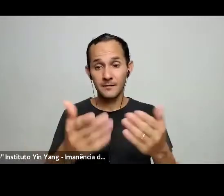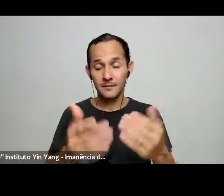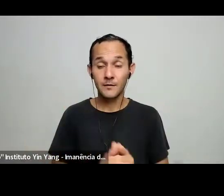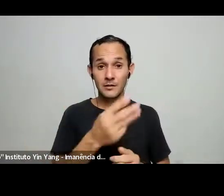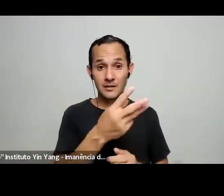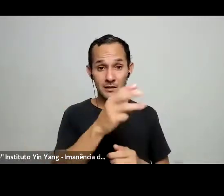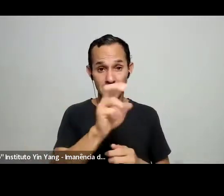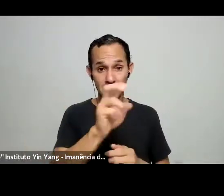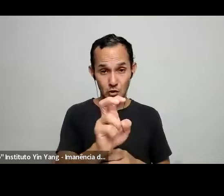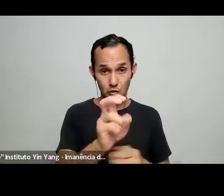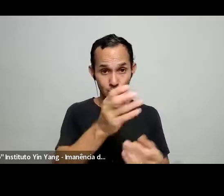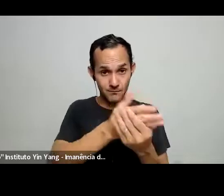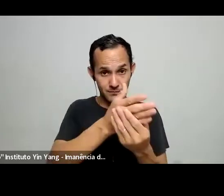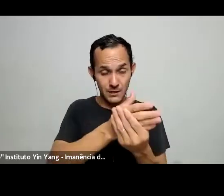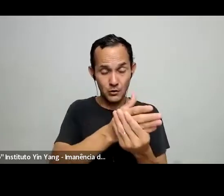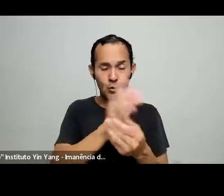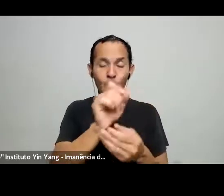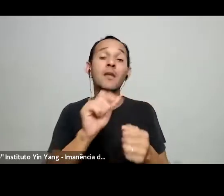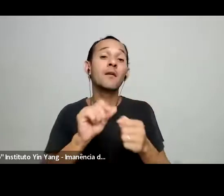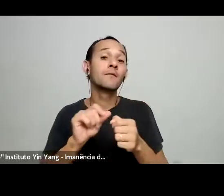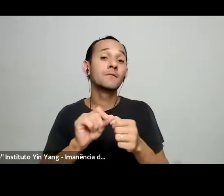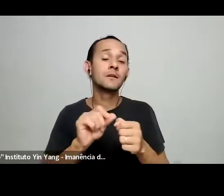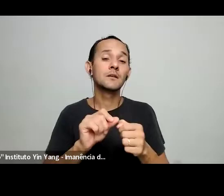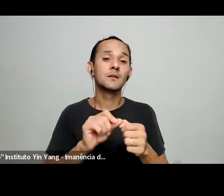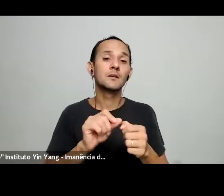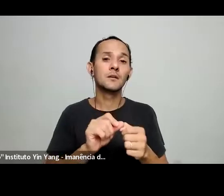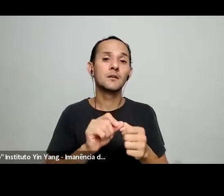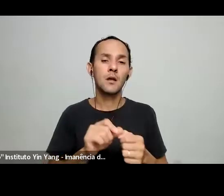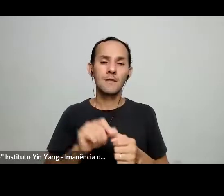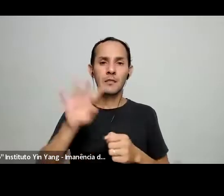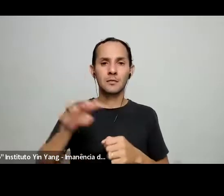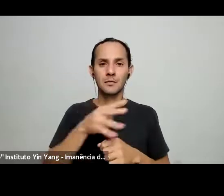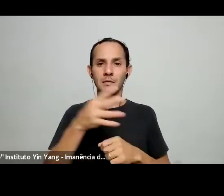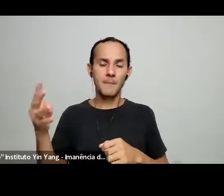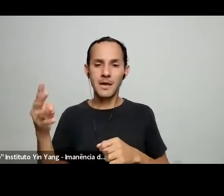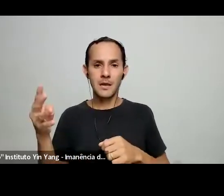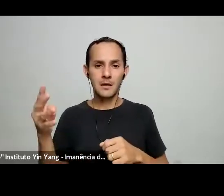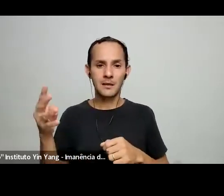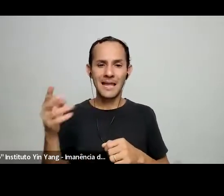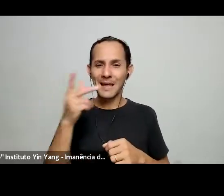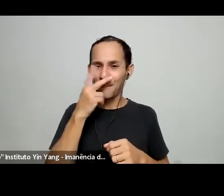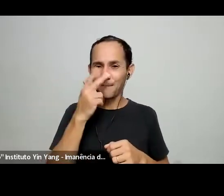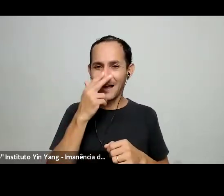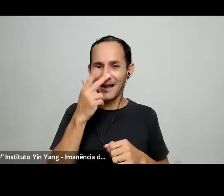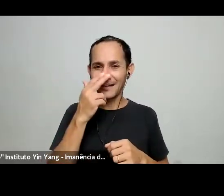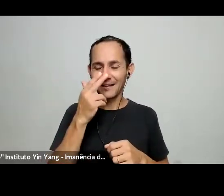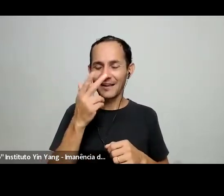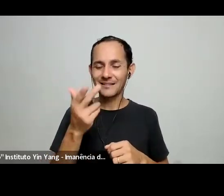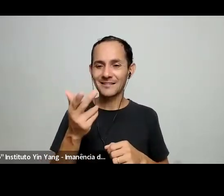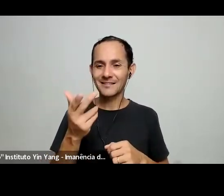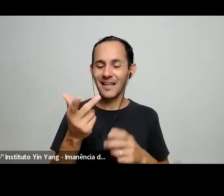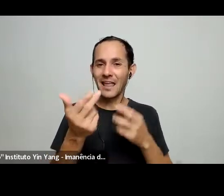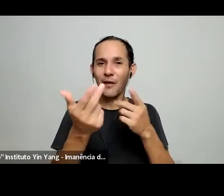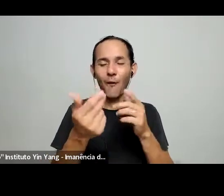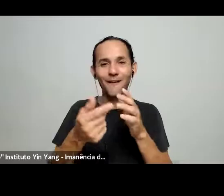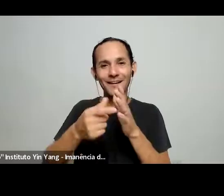35 arquivos, o que que eu fiz? Eu fiz um tabelamento parecido com o que eu tinha